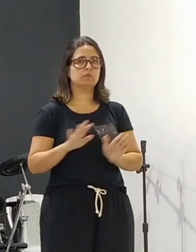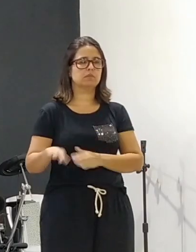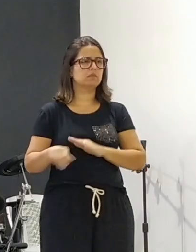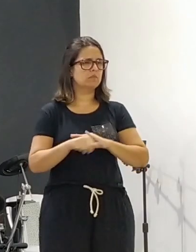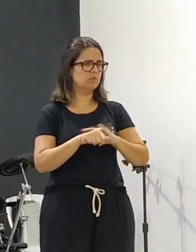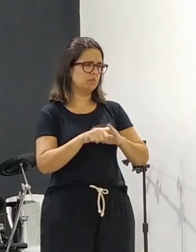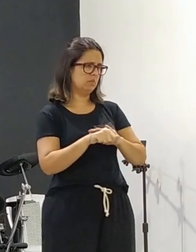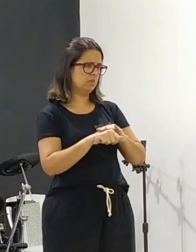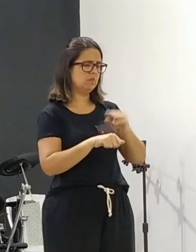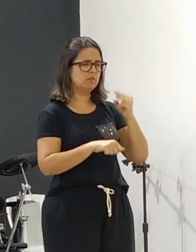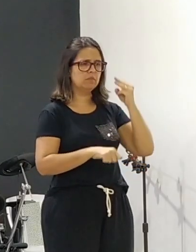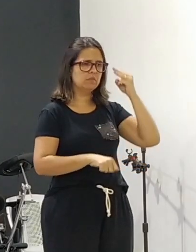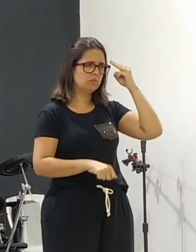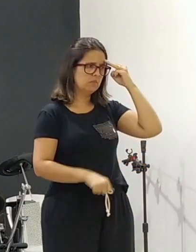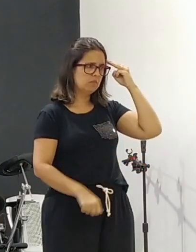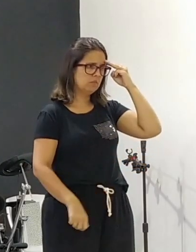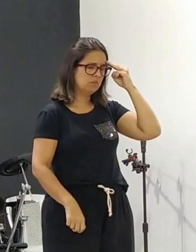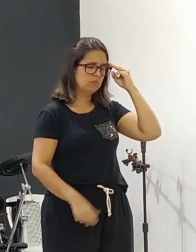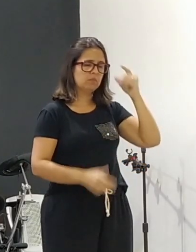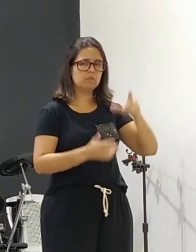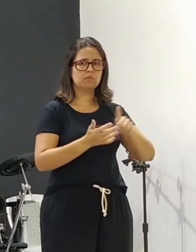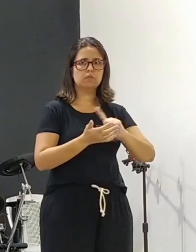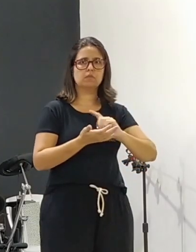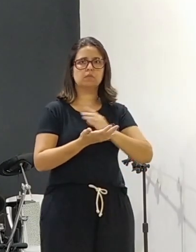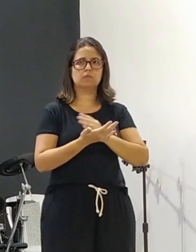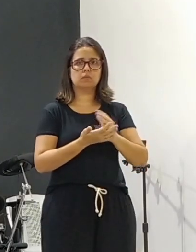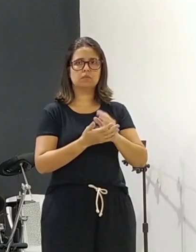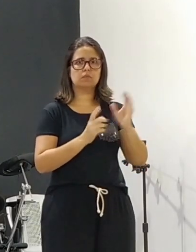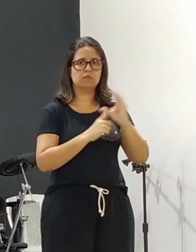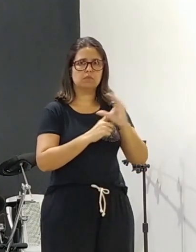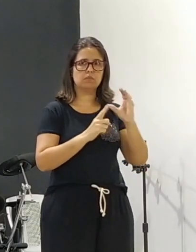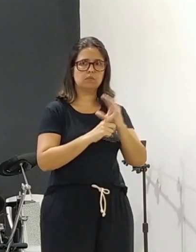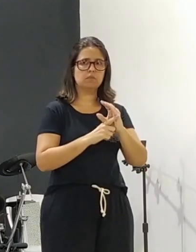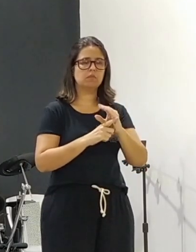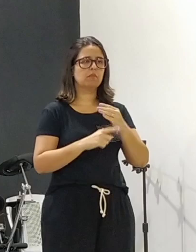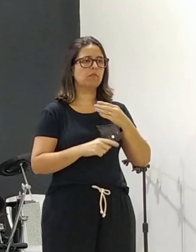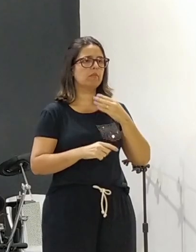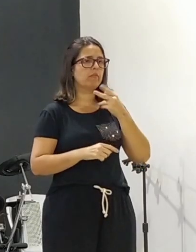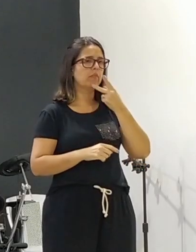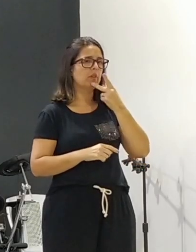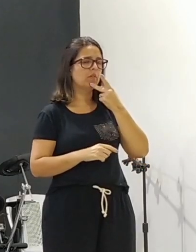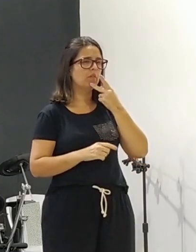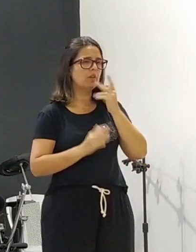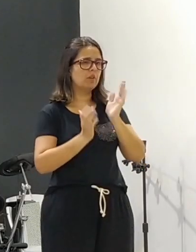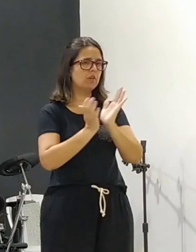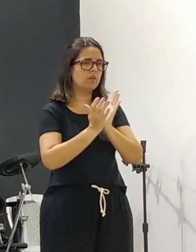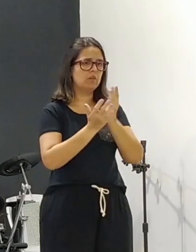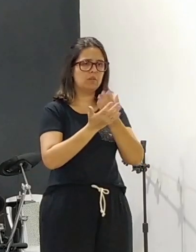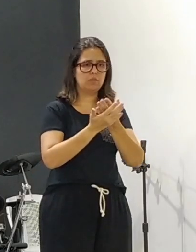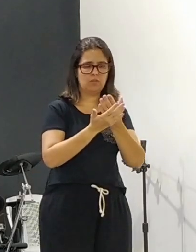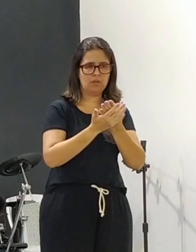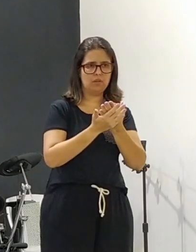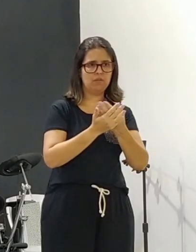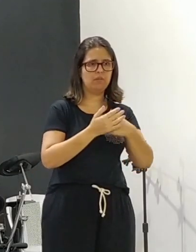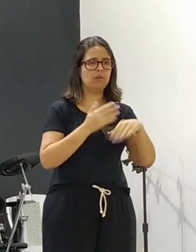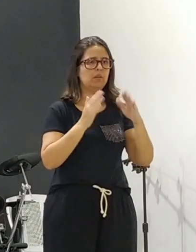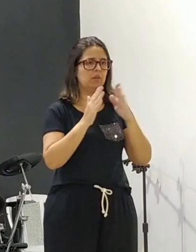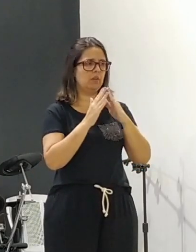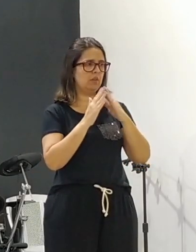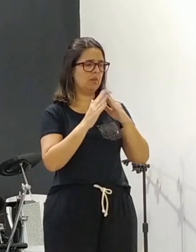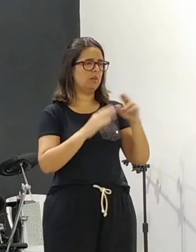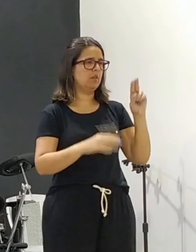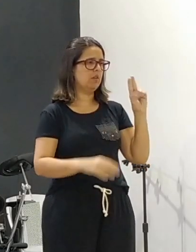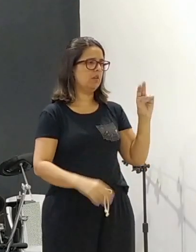na sala antes de começar o culto, ele falando do GED que ele fez nessa semana lá na casa da Virgínia,